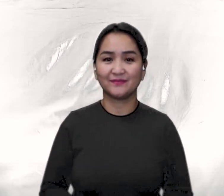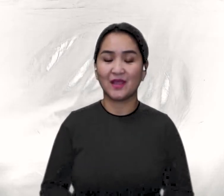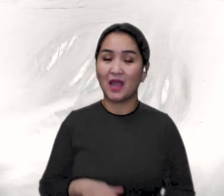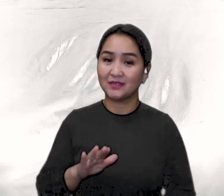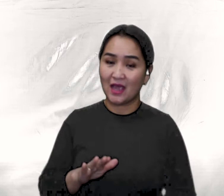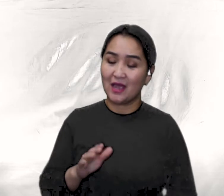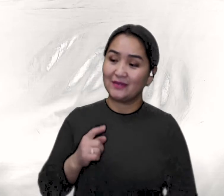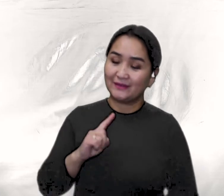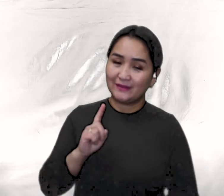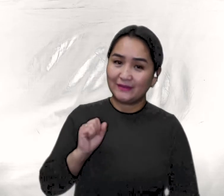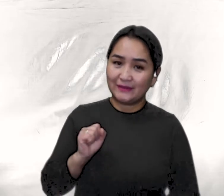тааж.